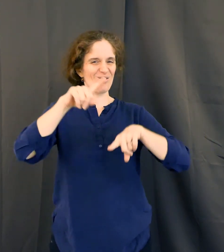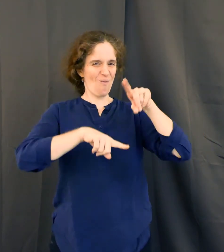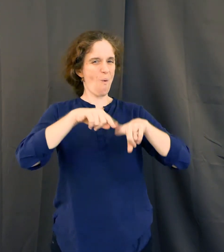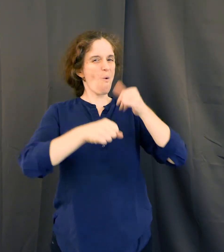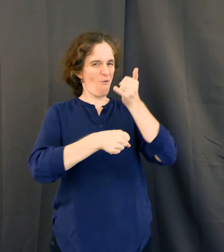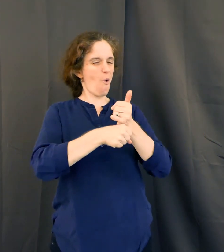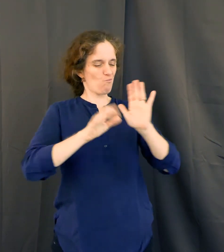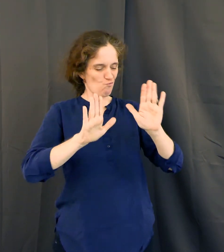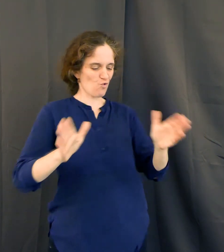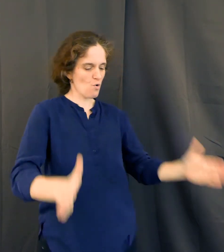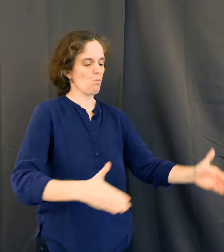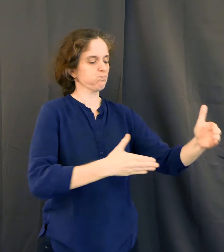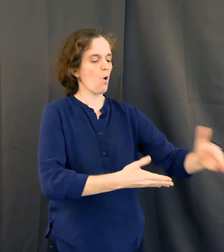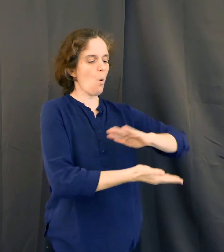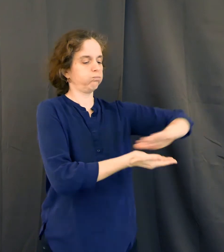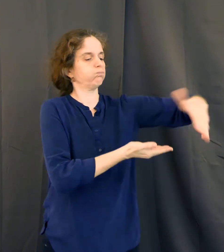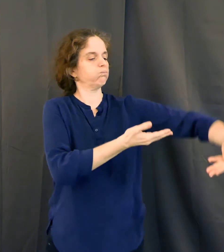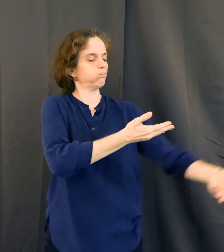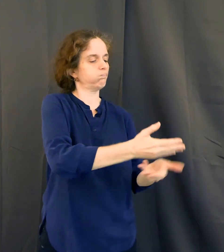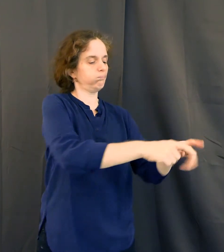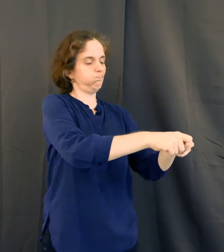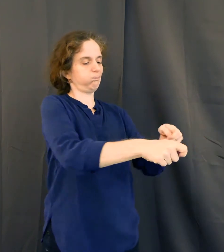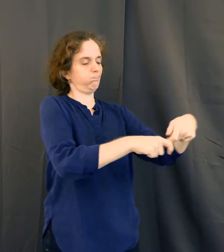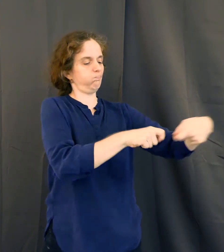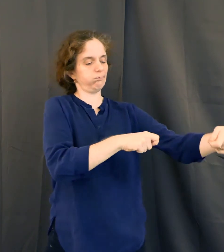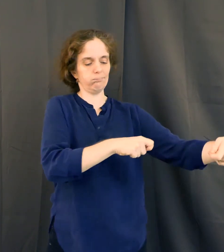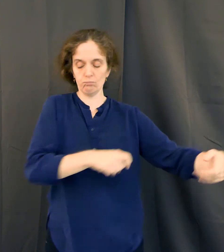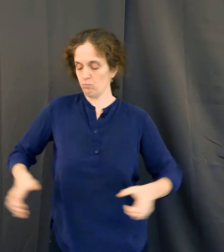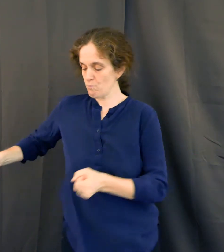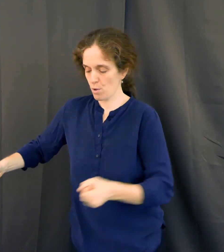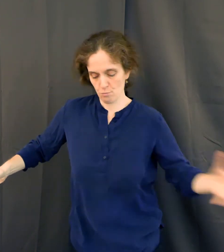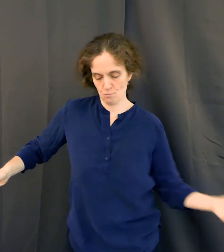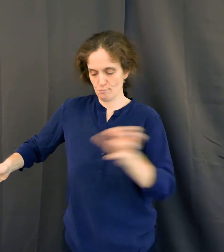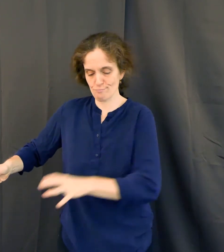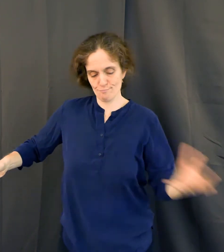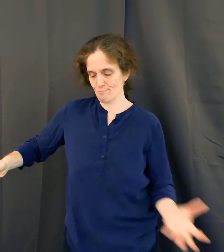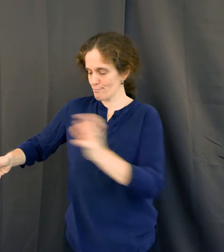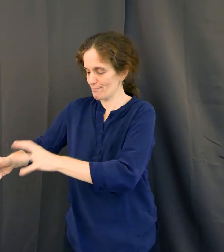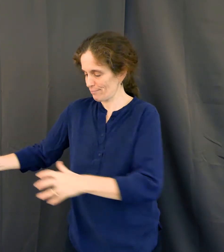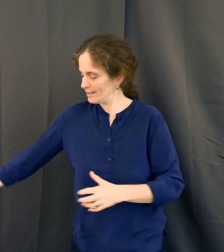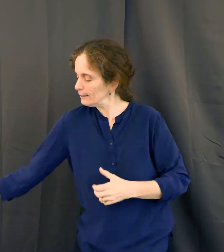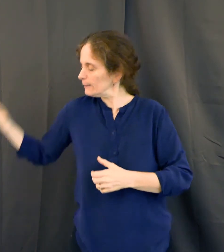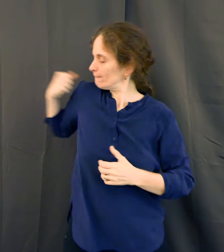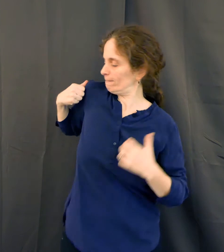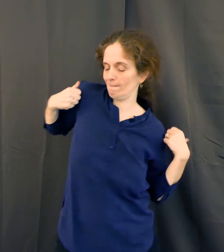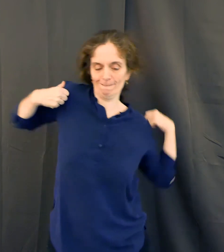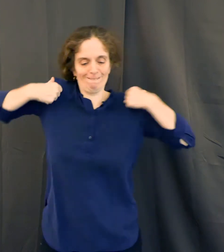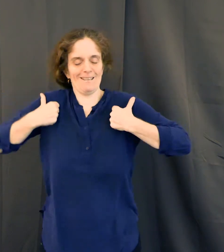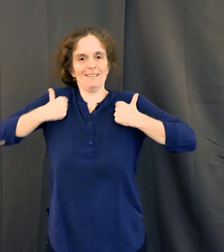parfait. Mais il faut des cadeaux aussi, hein. Alors, il prépare des cadeaux qu'il met dans